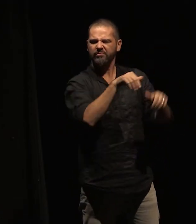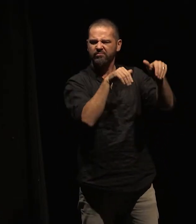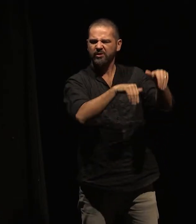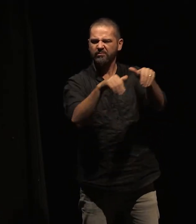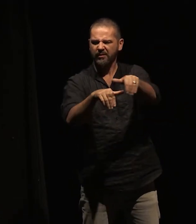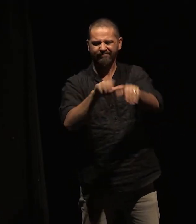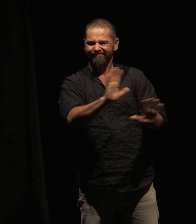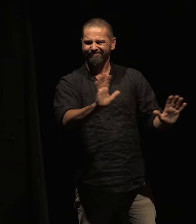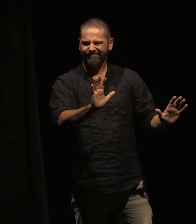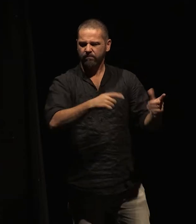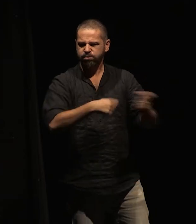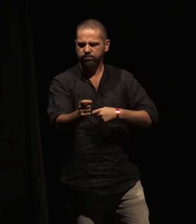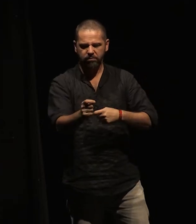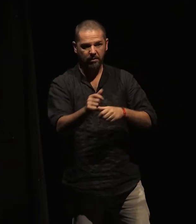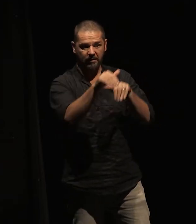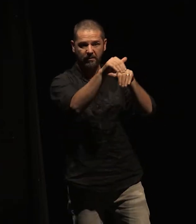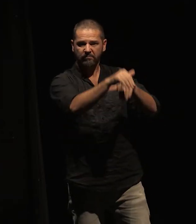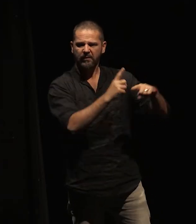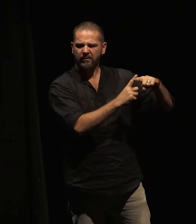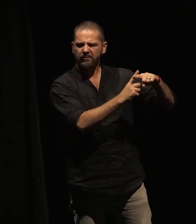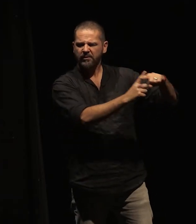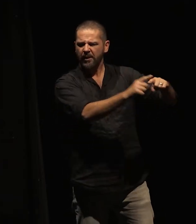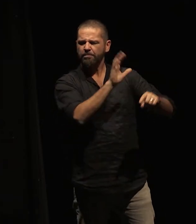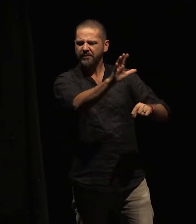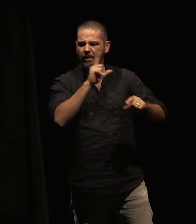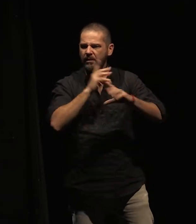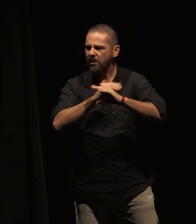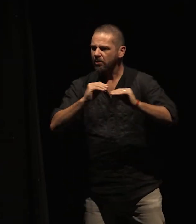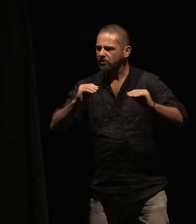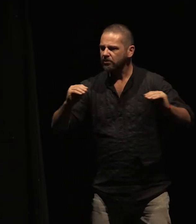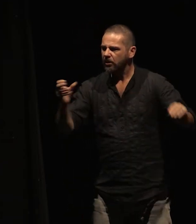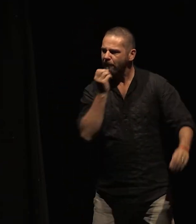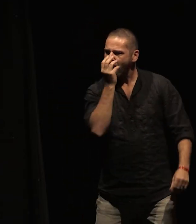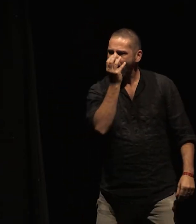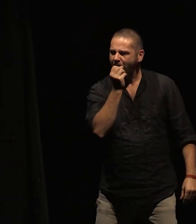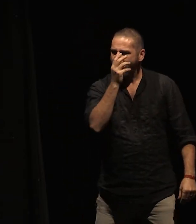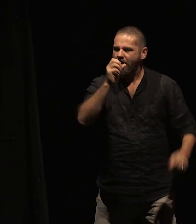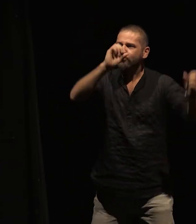silence, aux fleurs et aux nuages. Et je n'aime pas mourir à portée de vue de la lune.